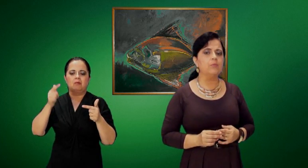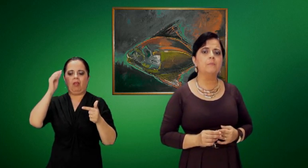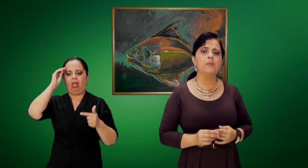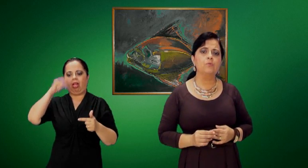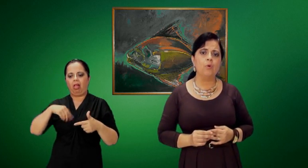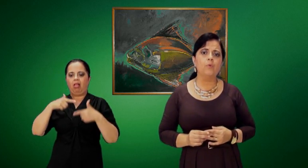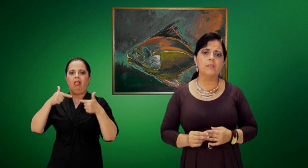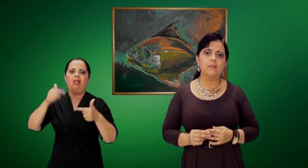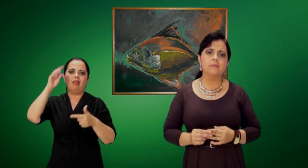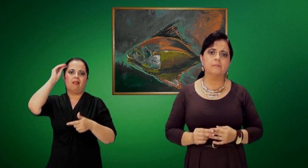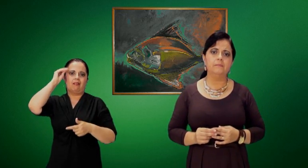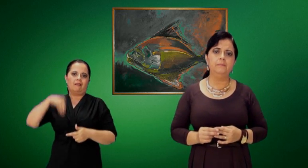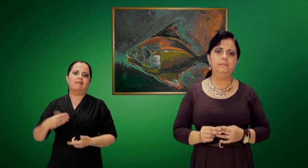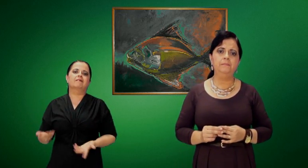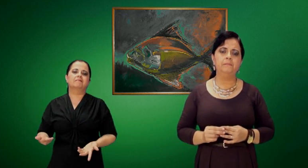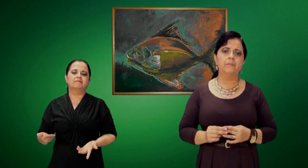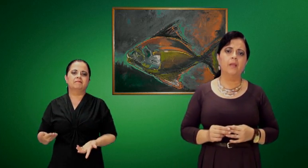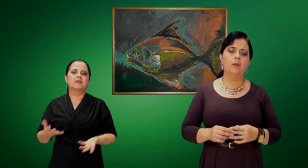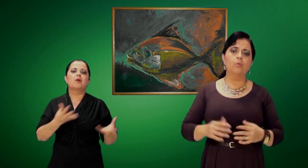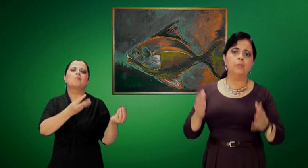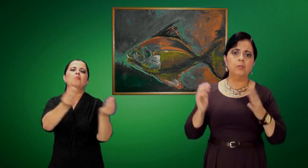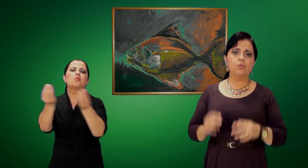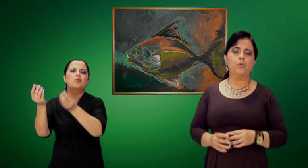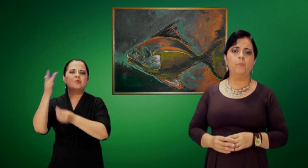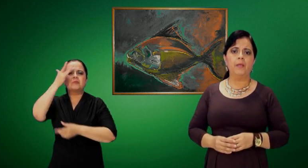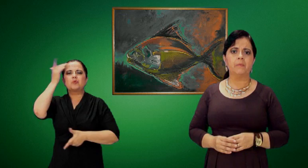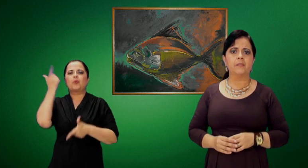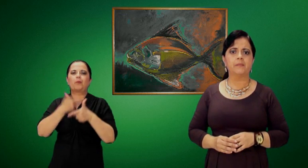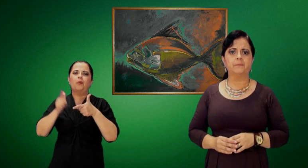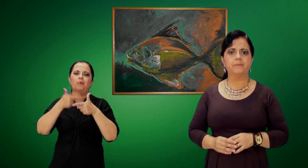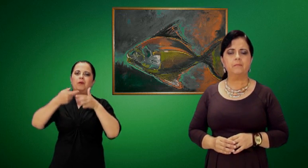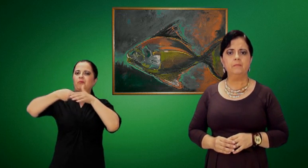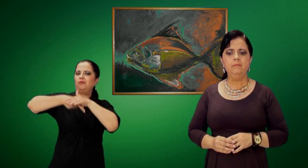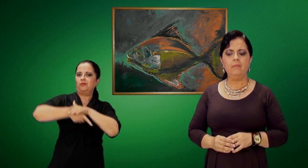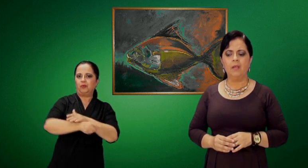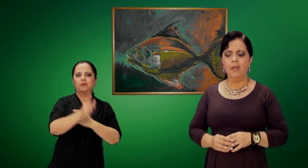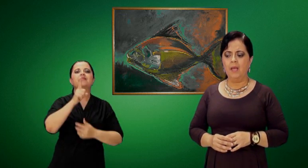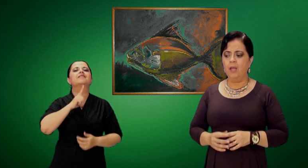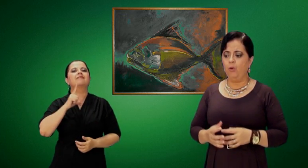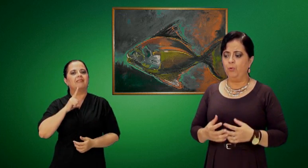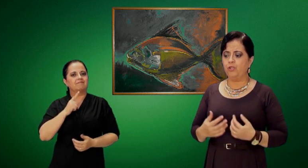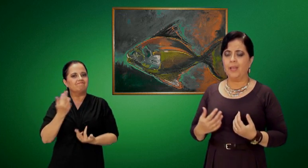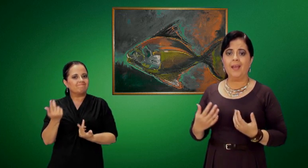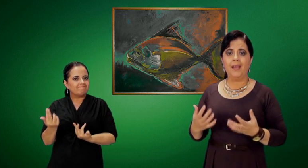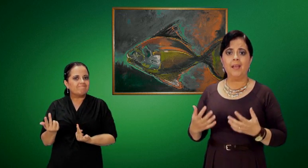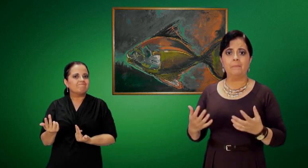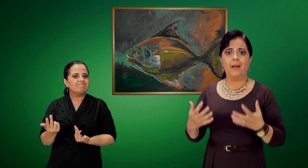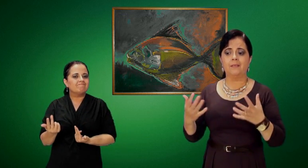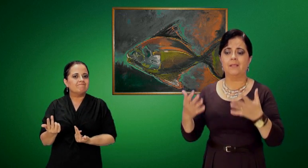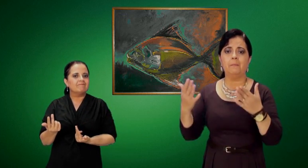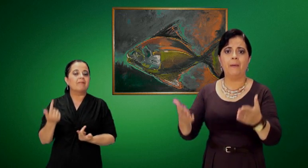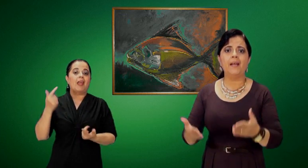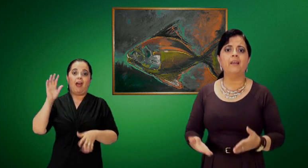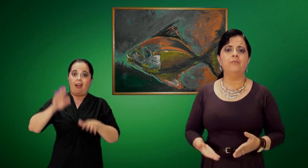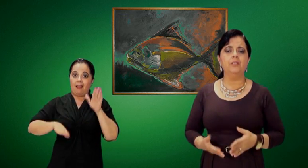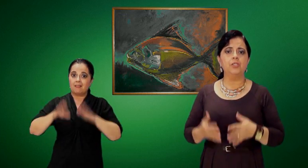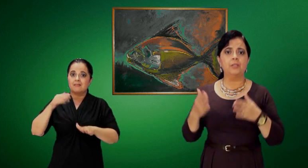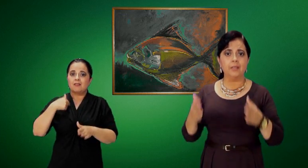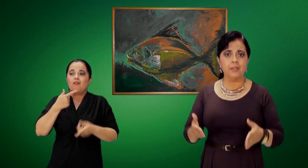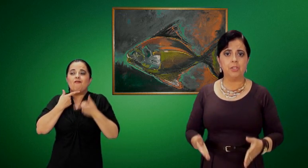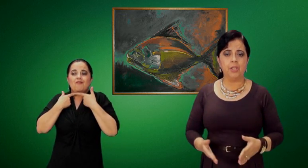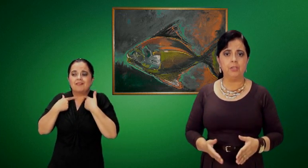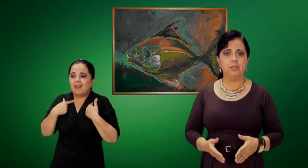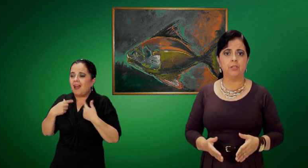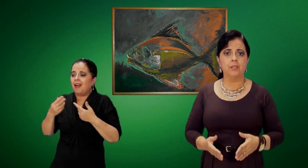ver tantas pessoas com tantos problemas. Eu pude querer participar da vida